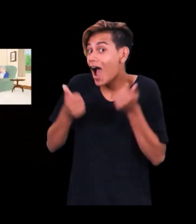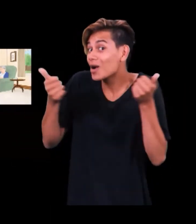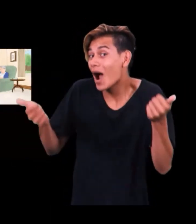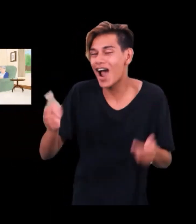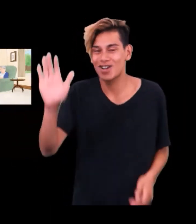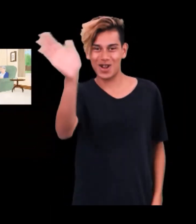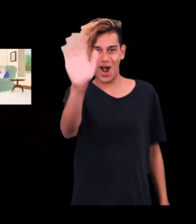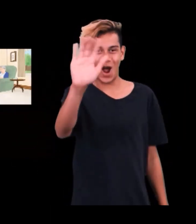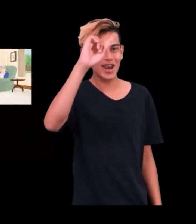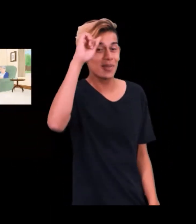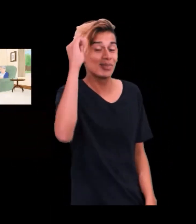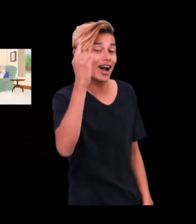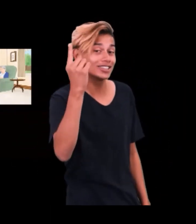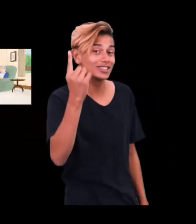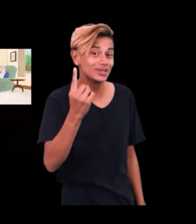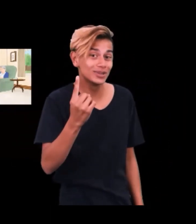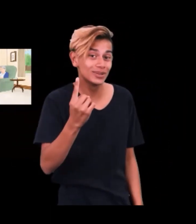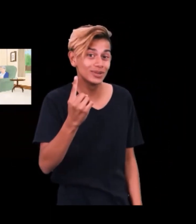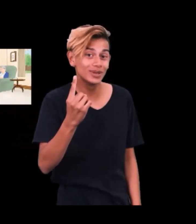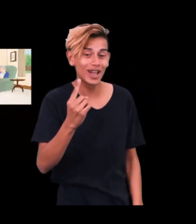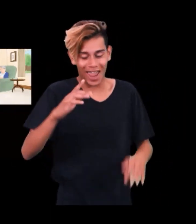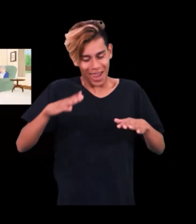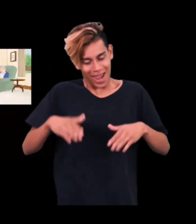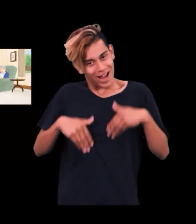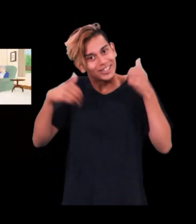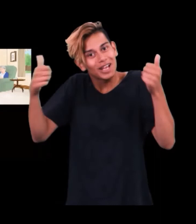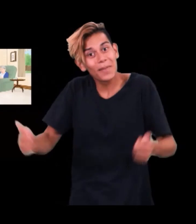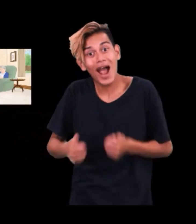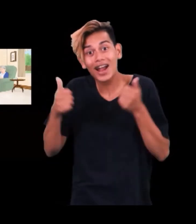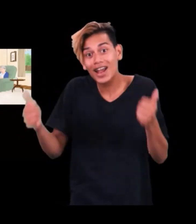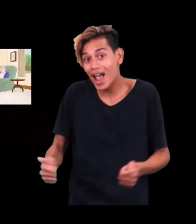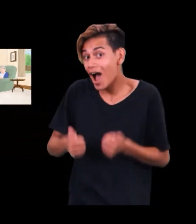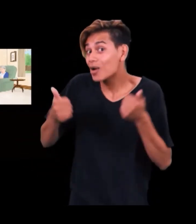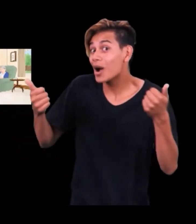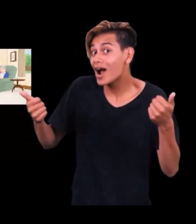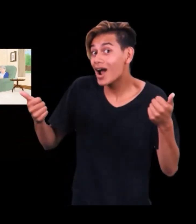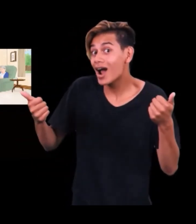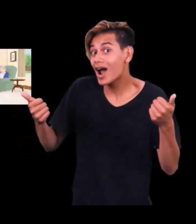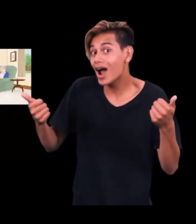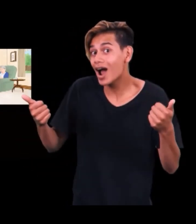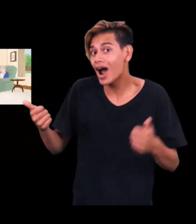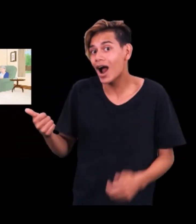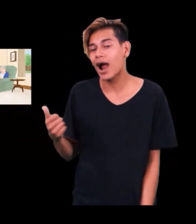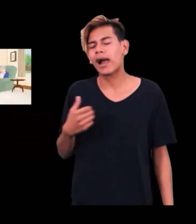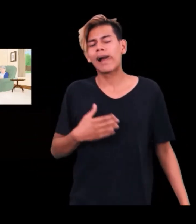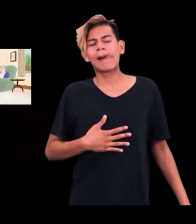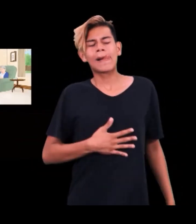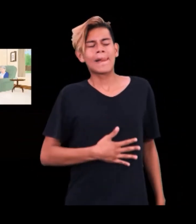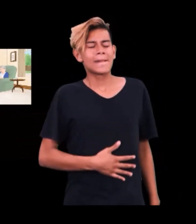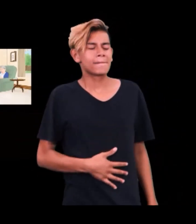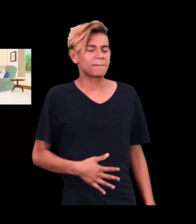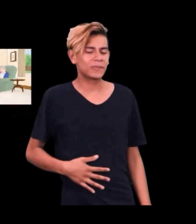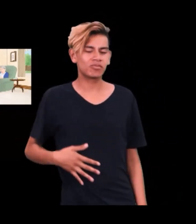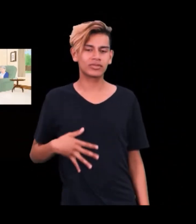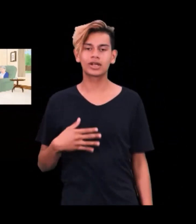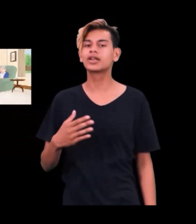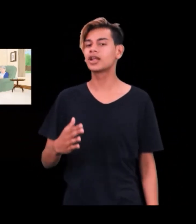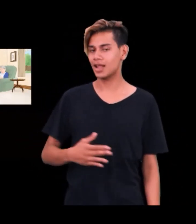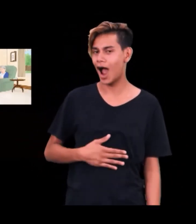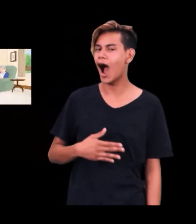koe. Kia ora machu, ke te pehe a koe. Kei te hia kai